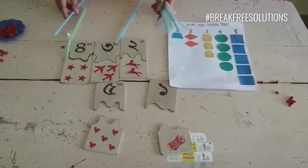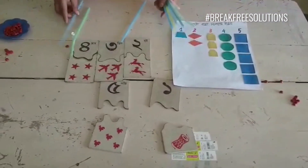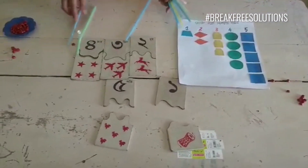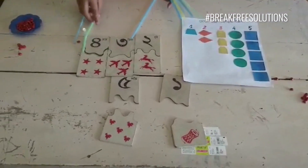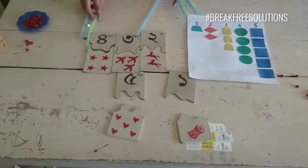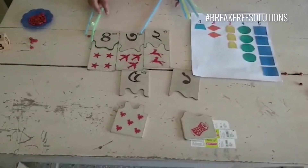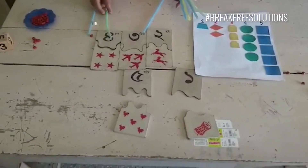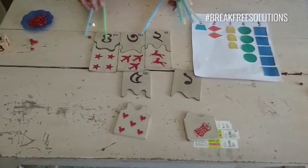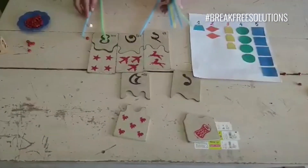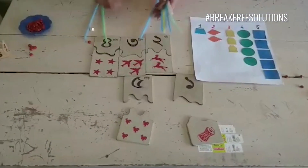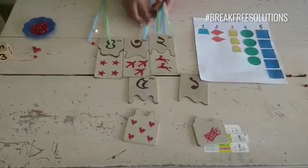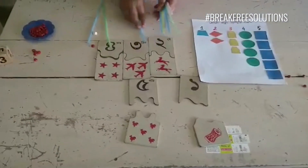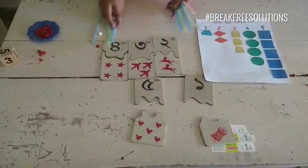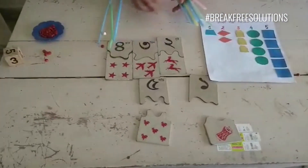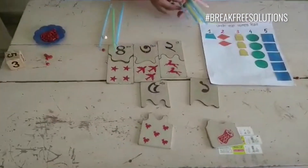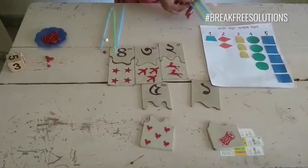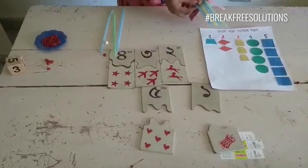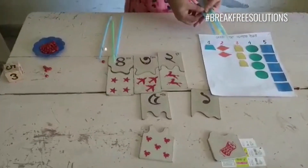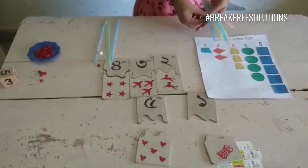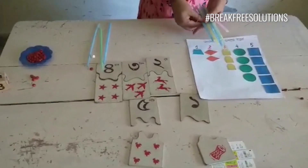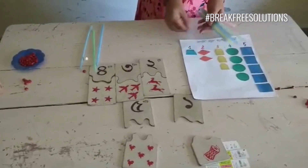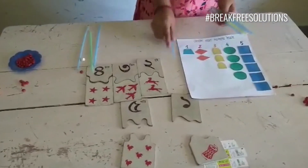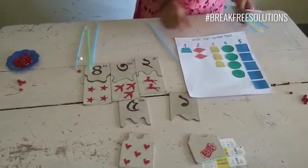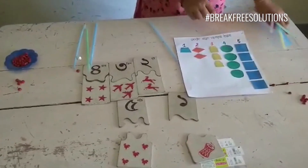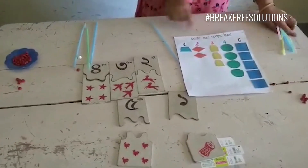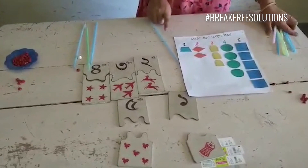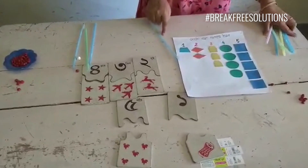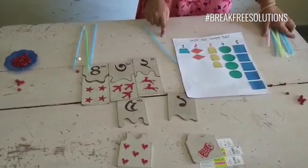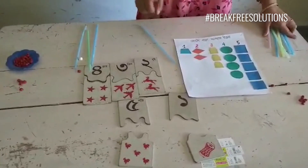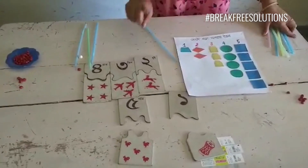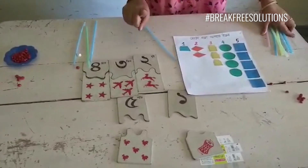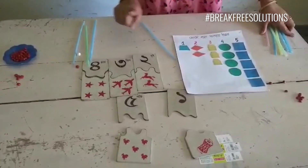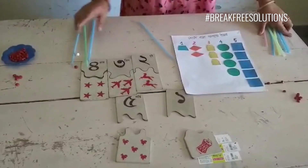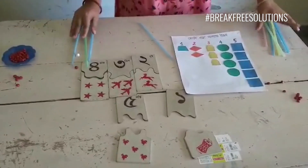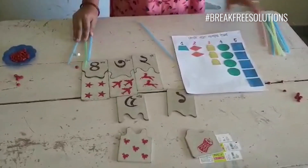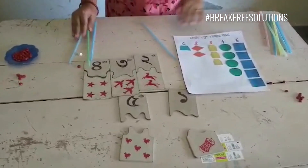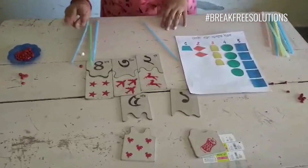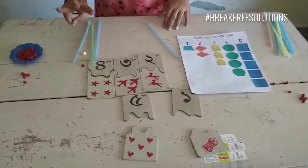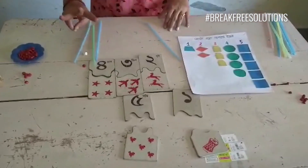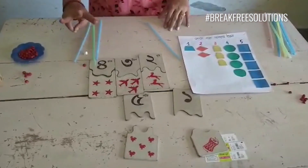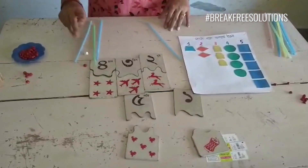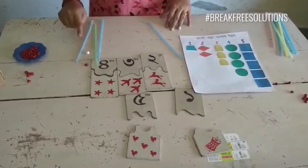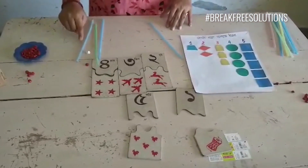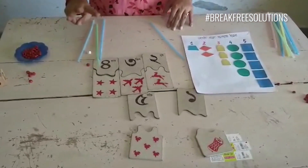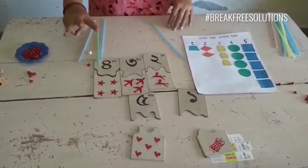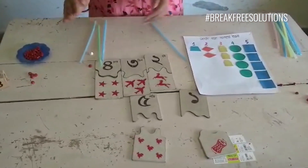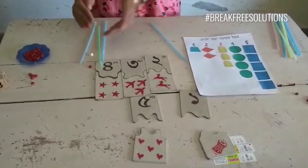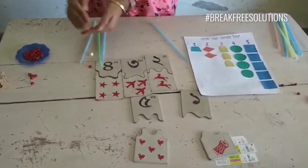টিএলএম দিয়ে আমরা জিনিসটাকে শেখাতে পারি। এখানে আছে 1 আর এখানে আছে 3, তাহলে 3